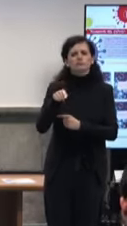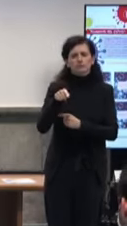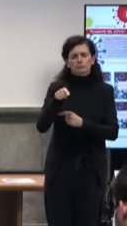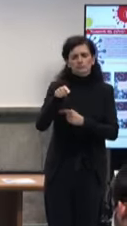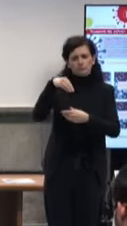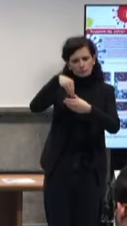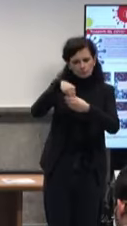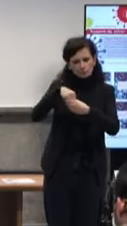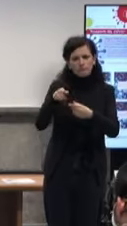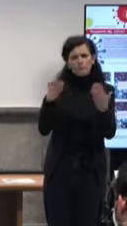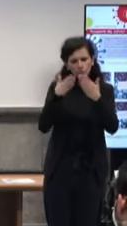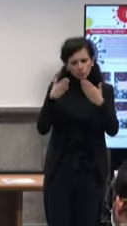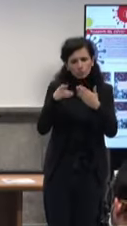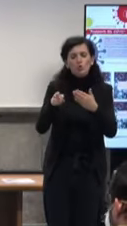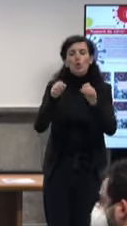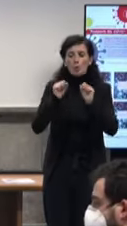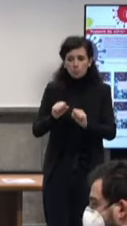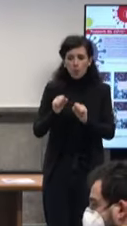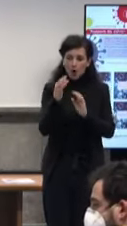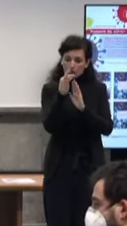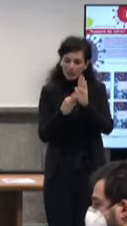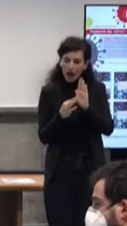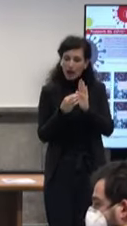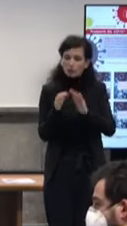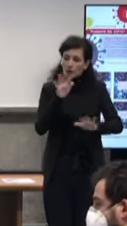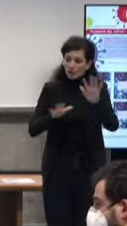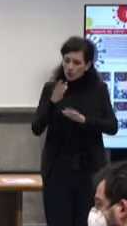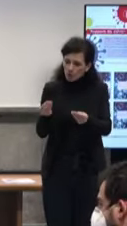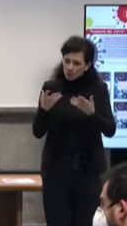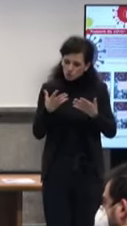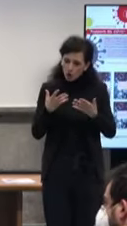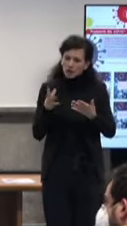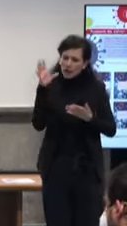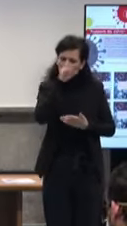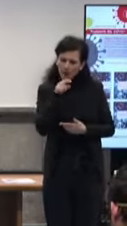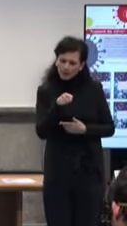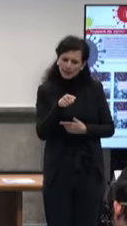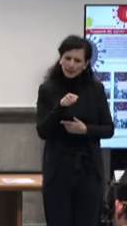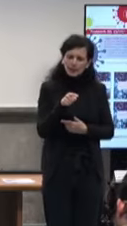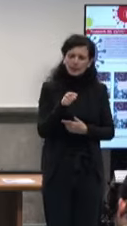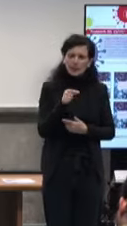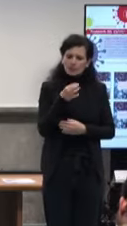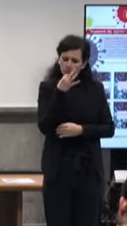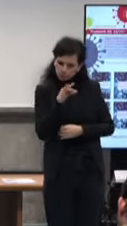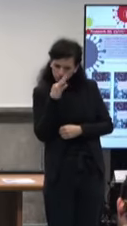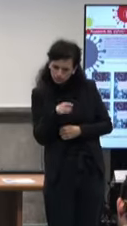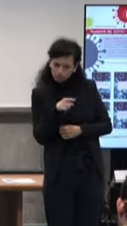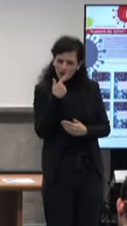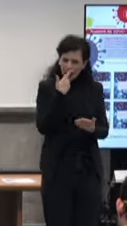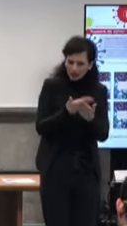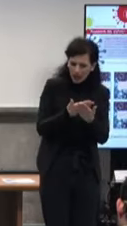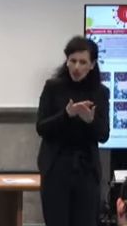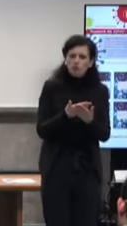che consentano di poter acquisire il dato è capire l'efficacia delle diversi principi attivi le diverse